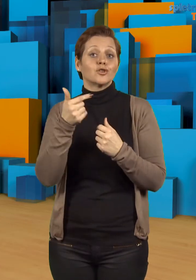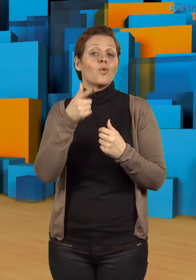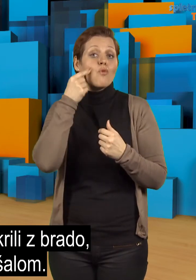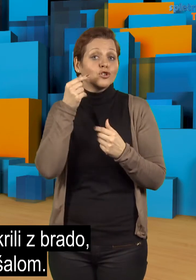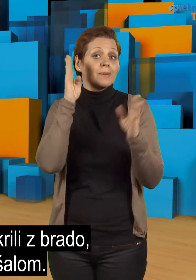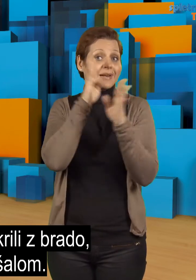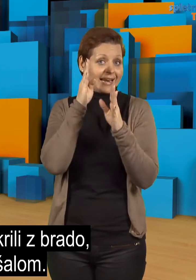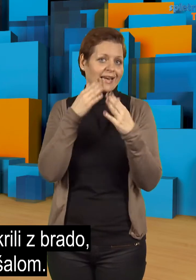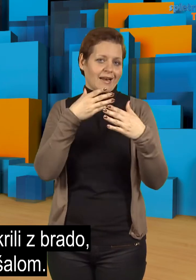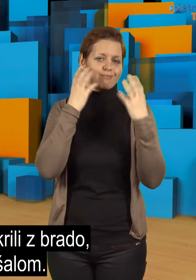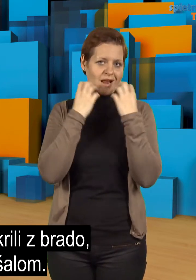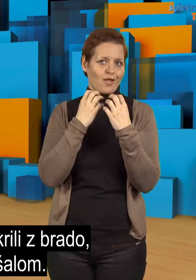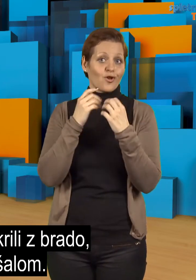pa s šalom.